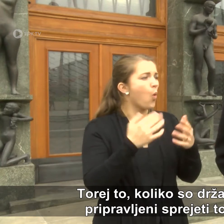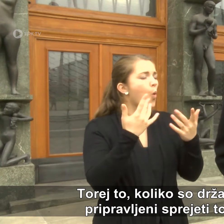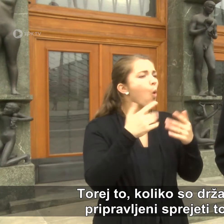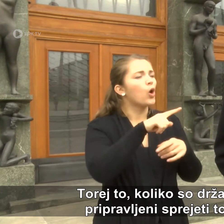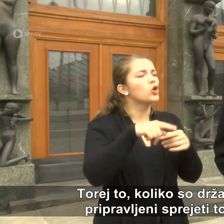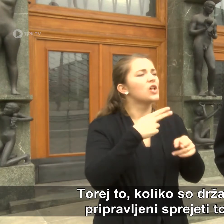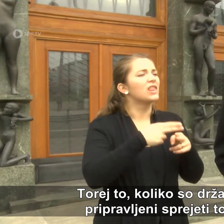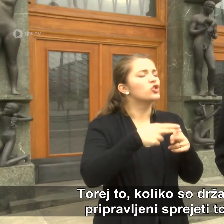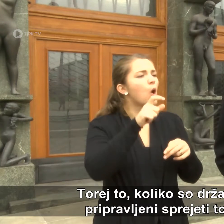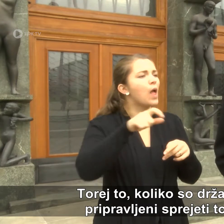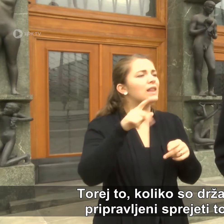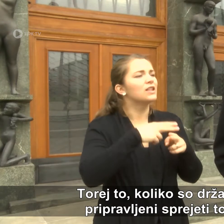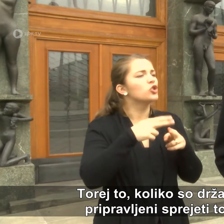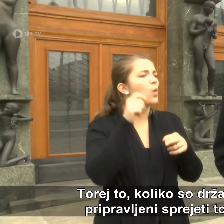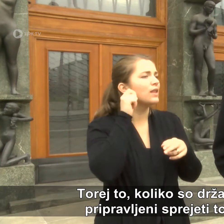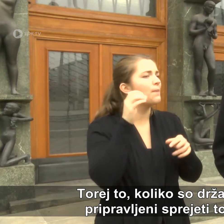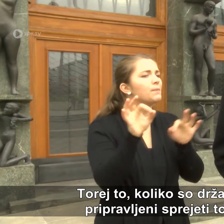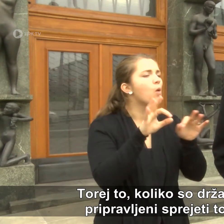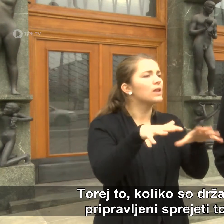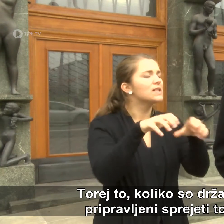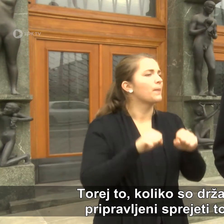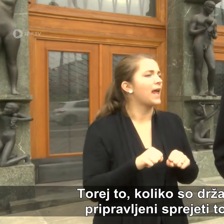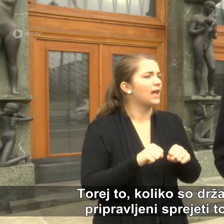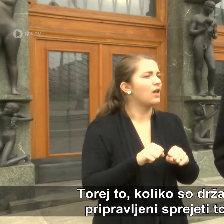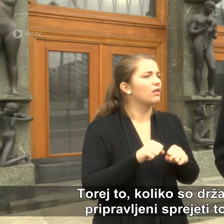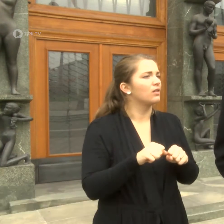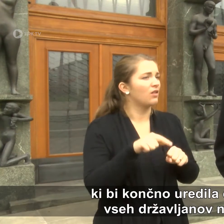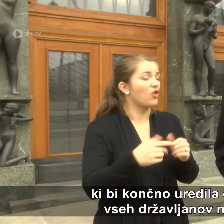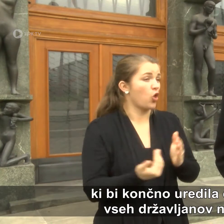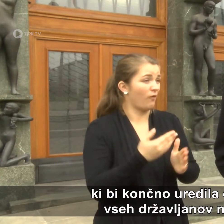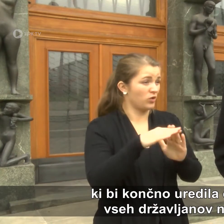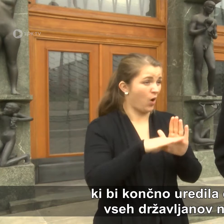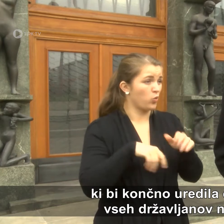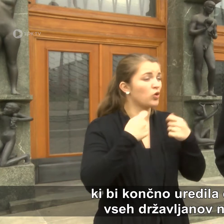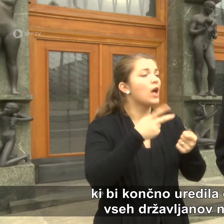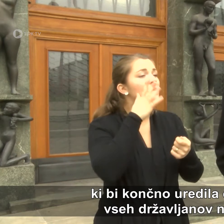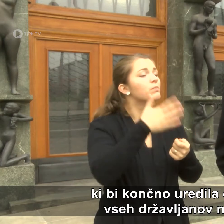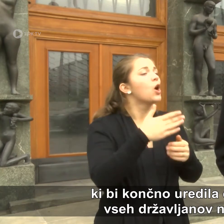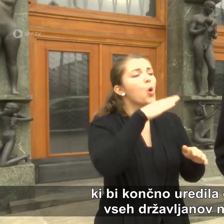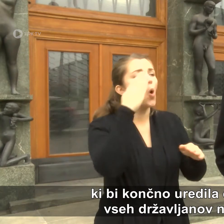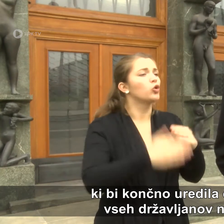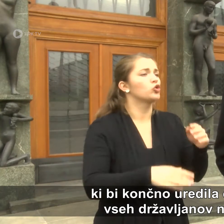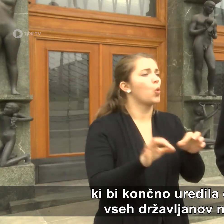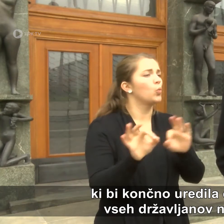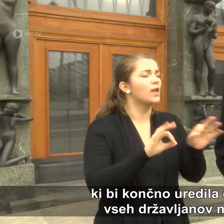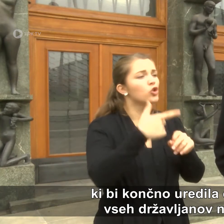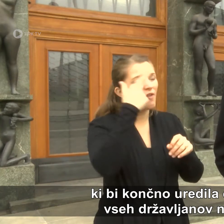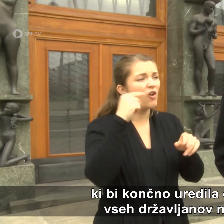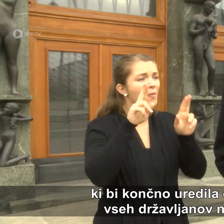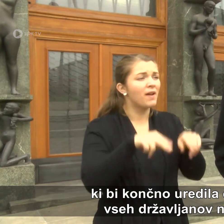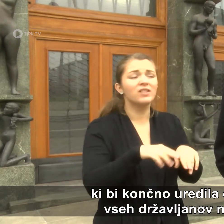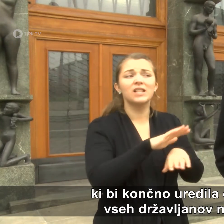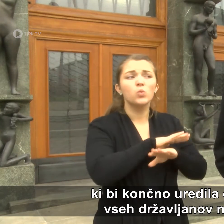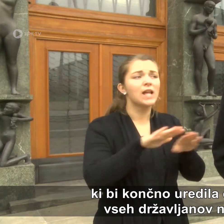so državljani in državljanke pripravljeni sprejeti to novo zakonodajo, ki bi končno uredilo človekove pravice